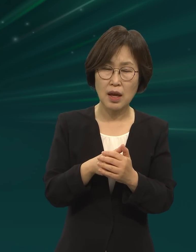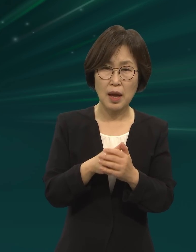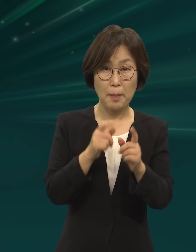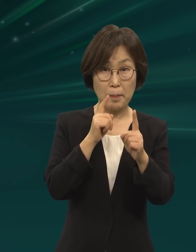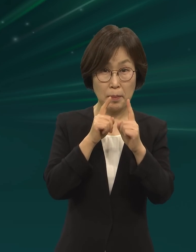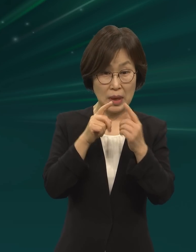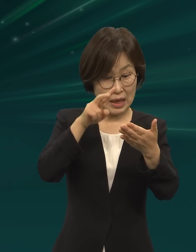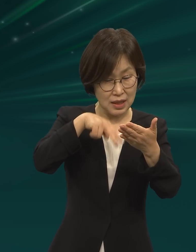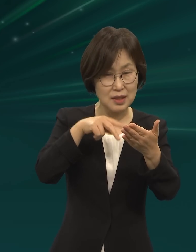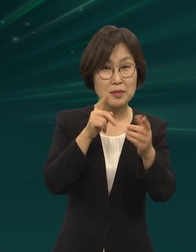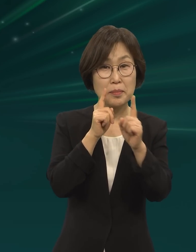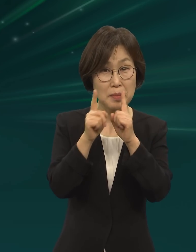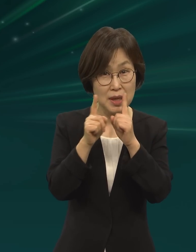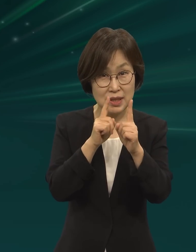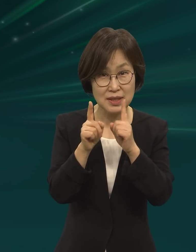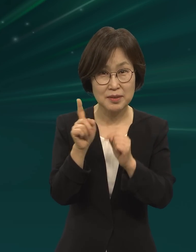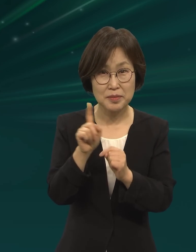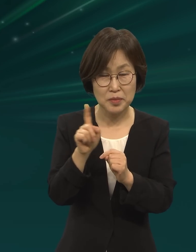나옵니다.